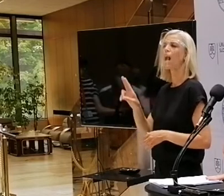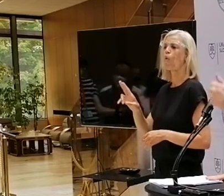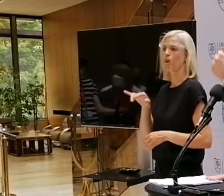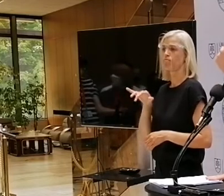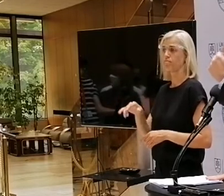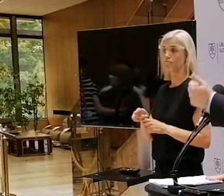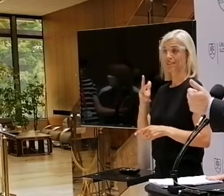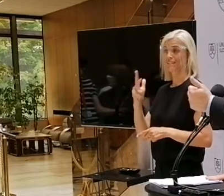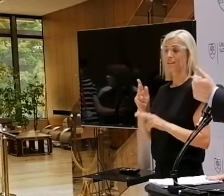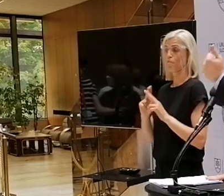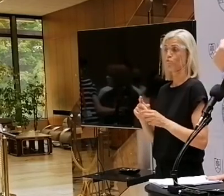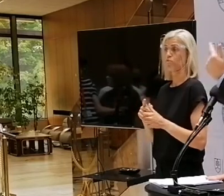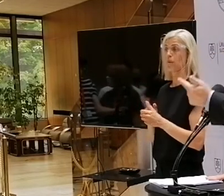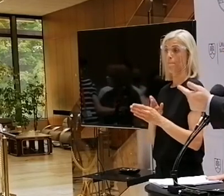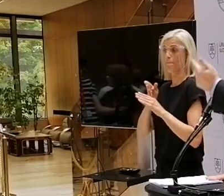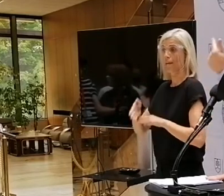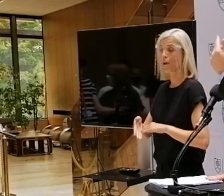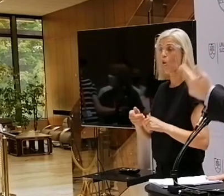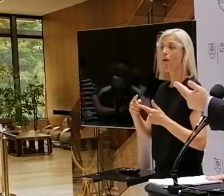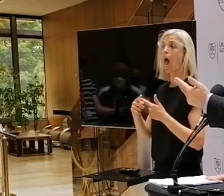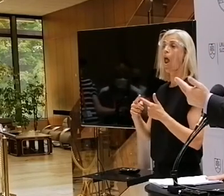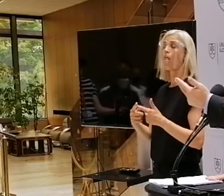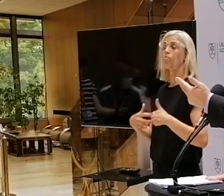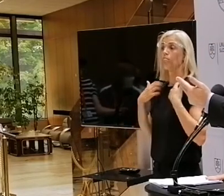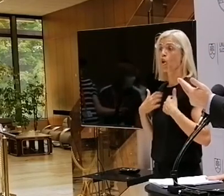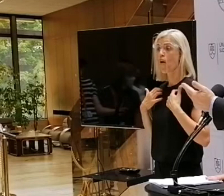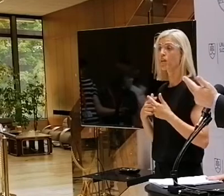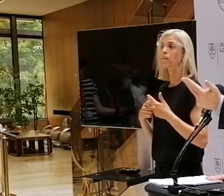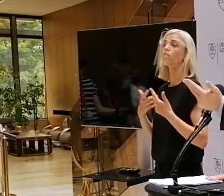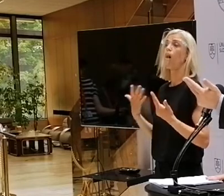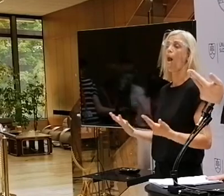možnosti. Prekonal si COVID, si zaočkovaný, máš test.